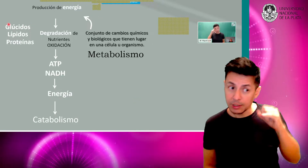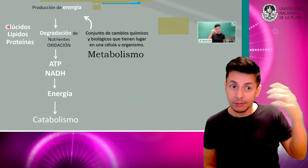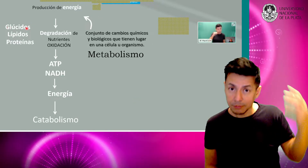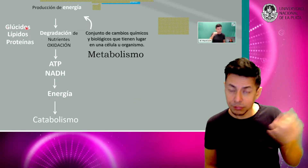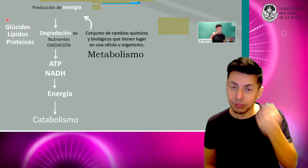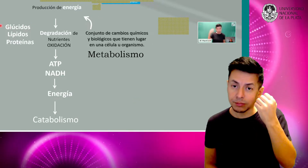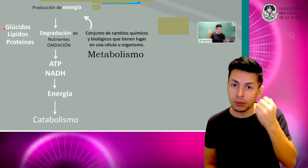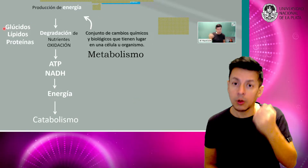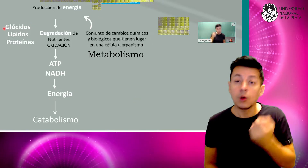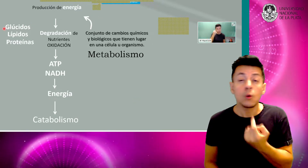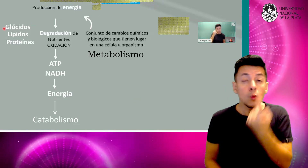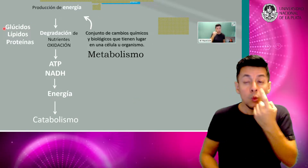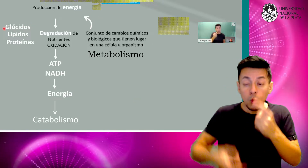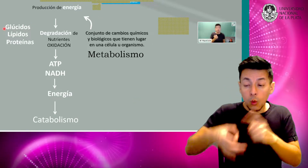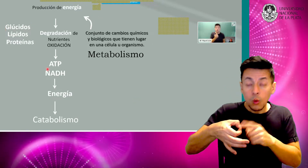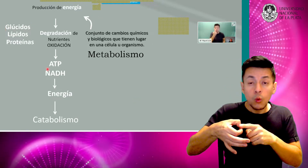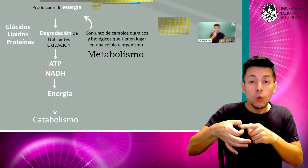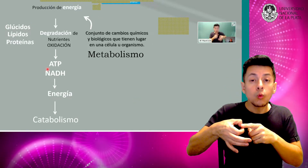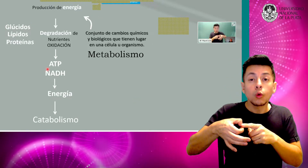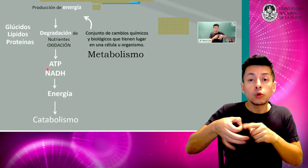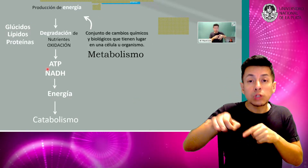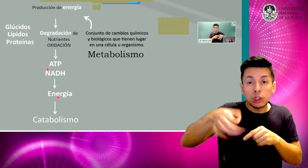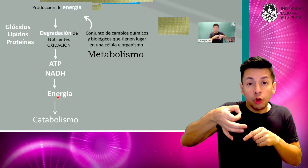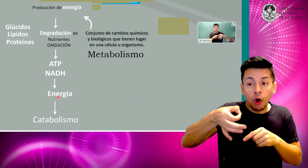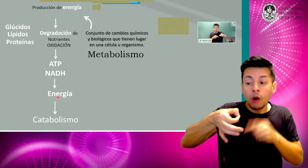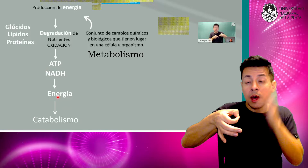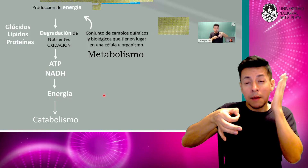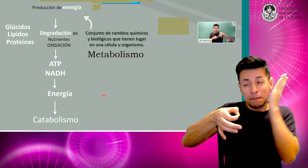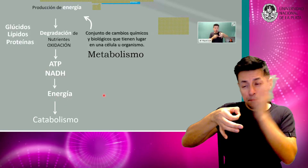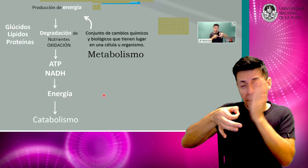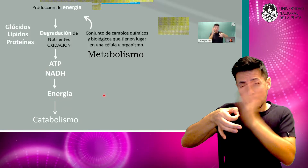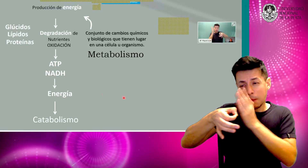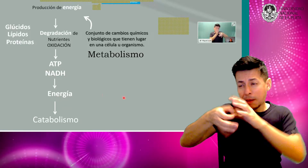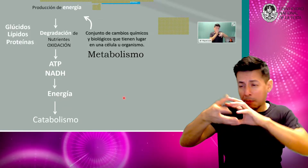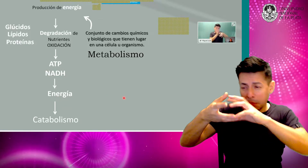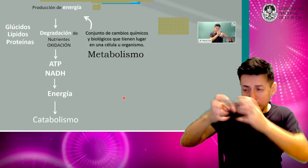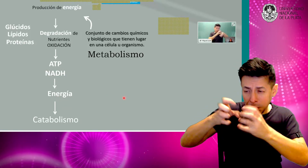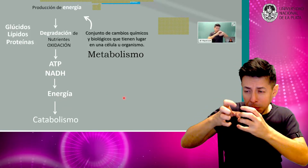Degradamos un glúcido, que es la glucosa, para obtener energía.